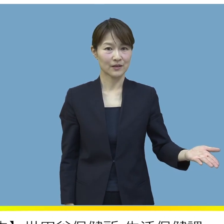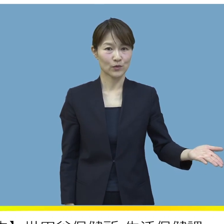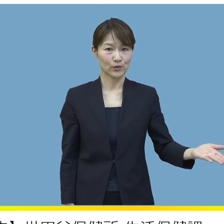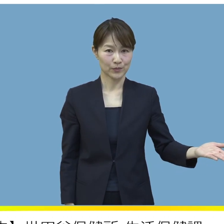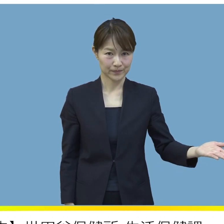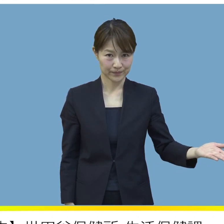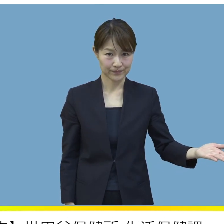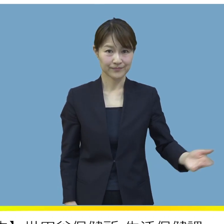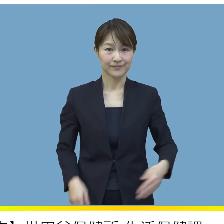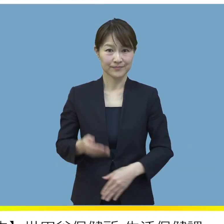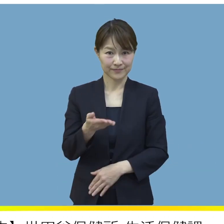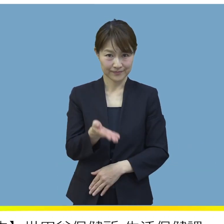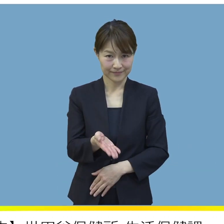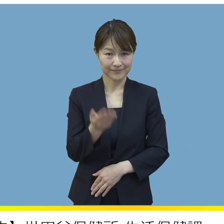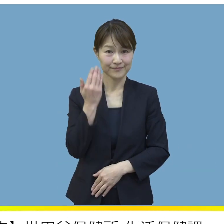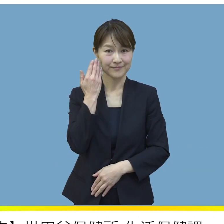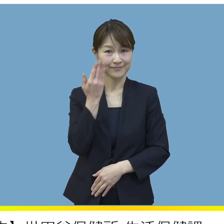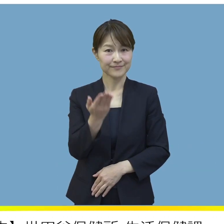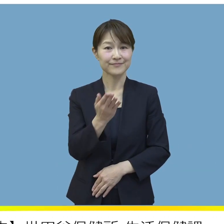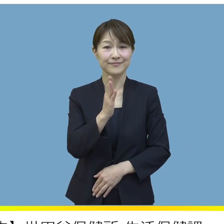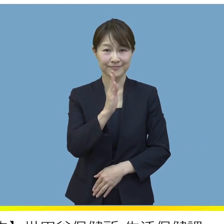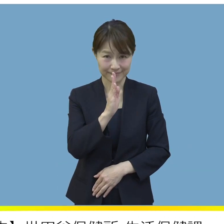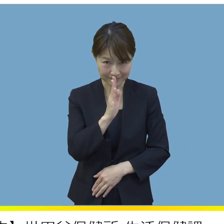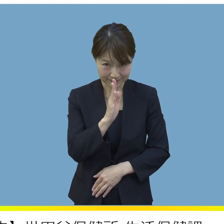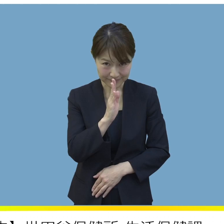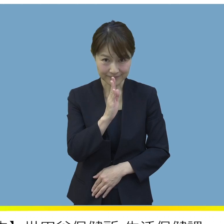-3054番までどうぞ